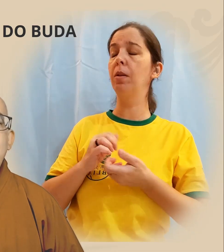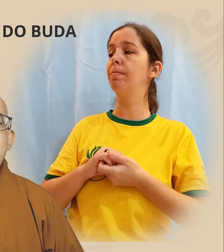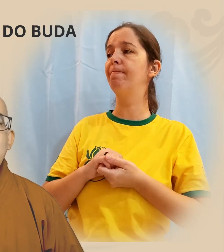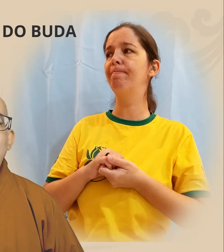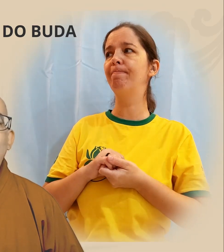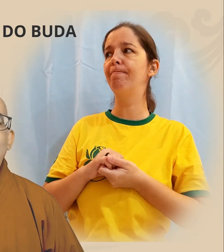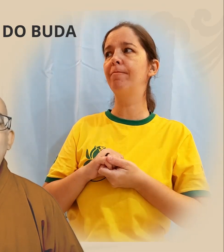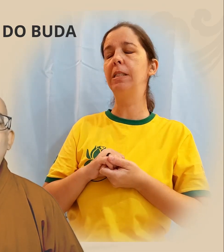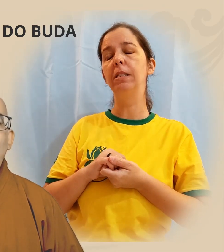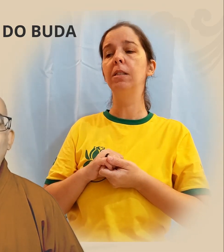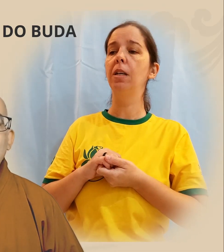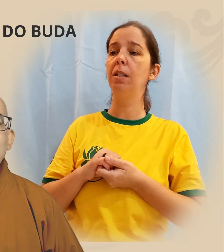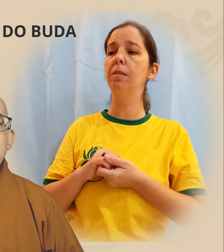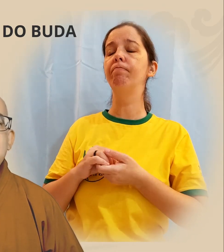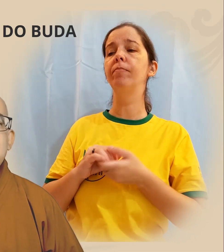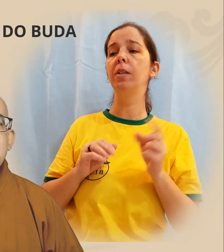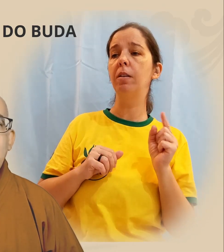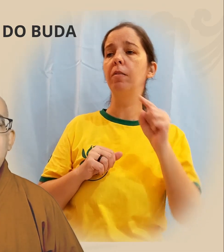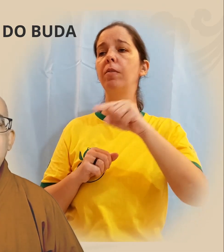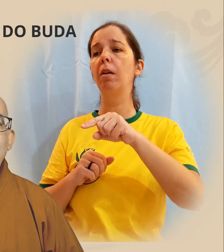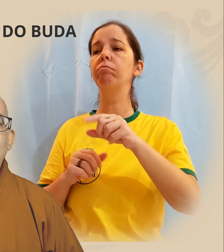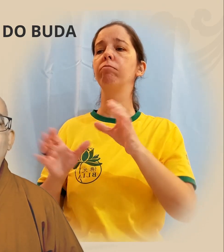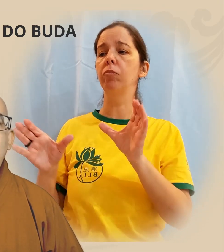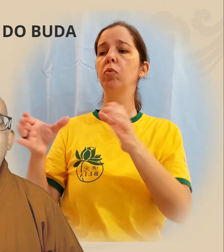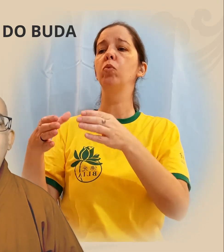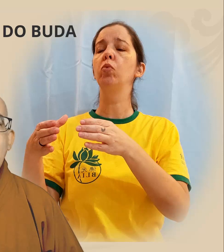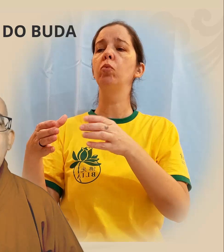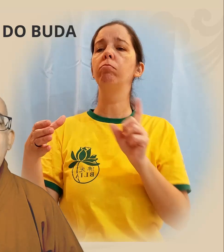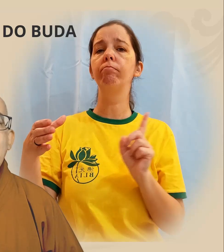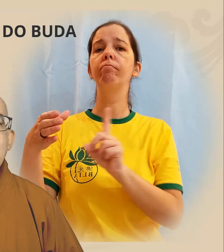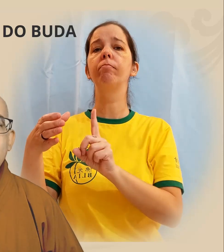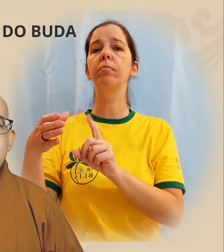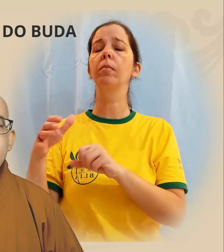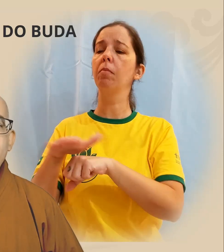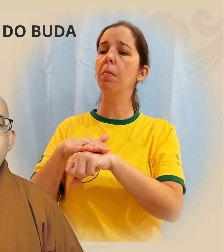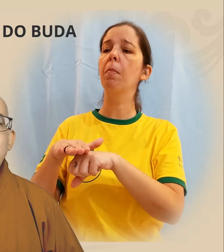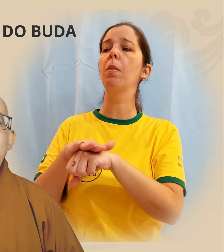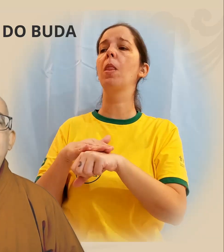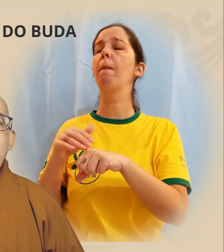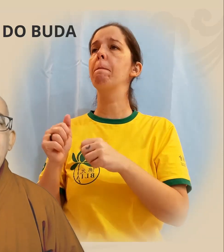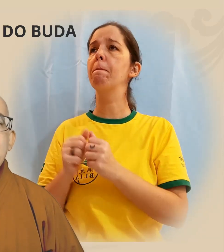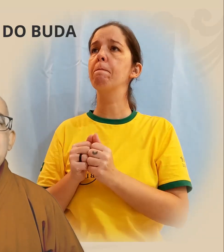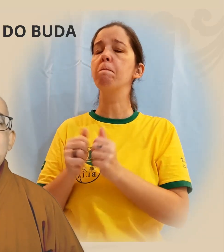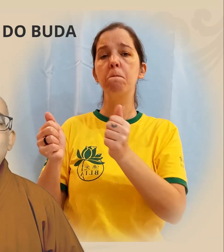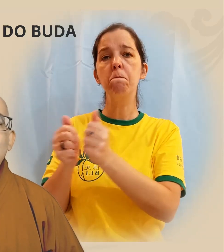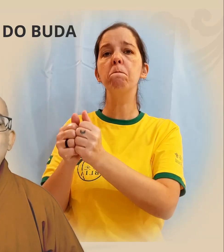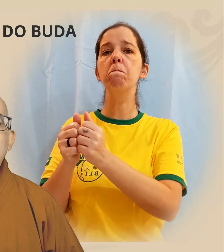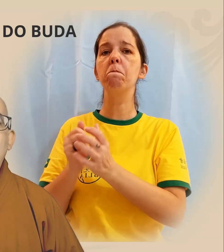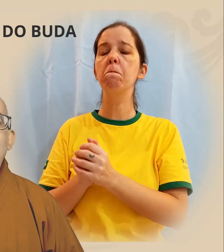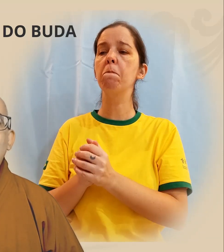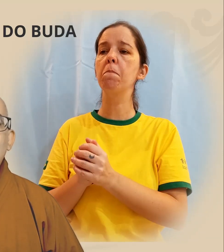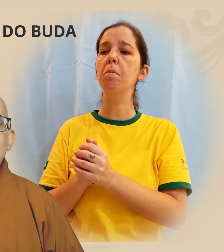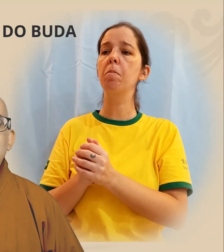Vimos então o encontro de Siddhartha com Alara Kalama. Ele se